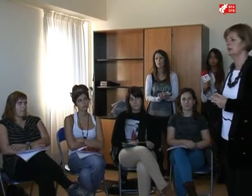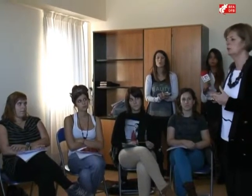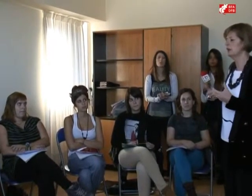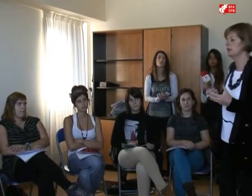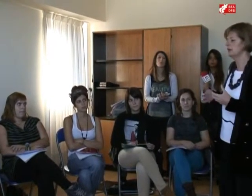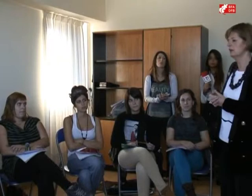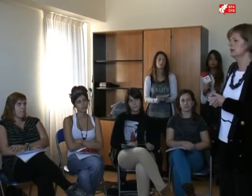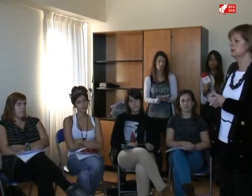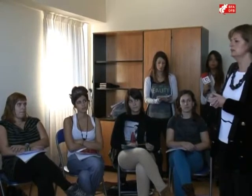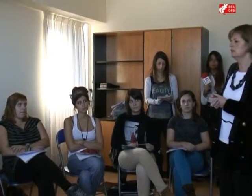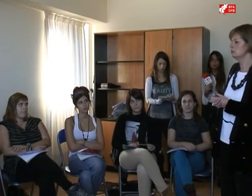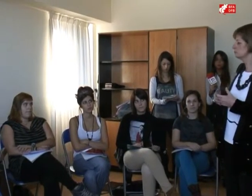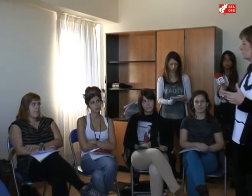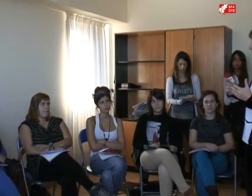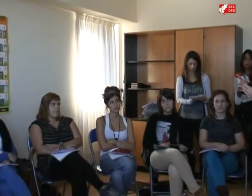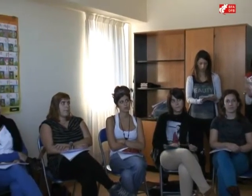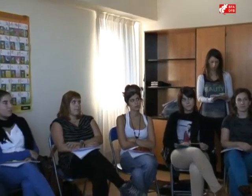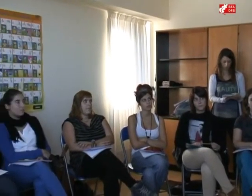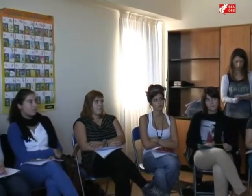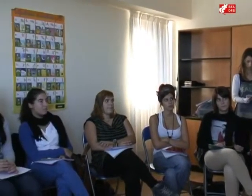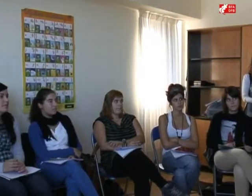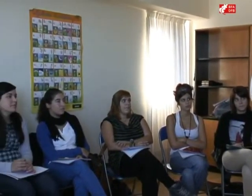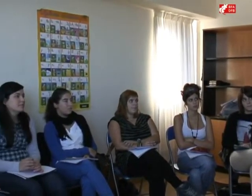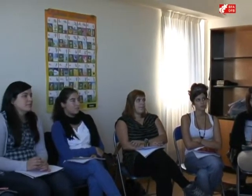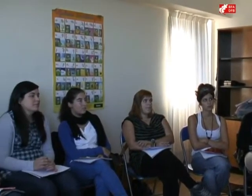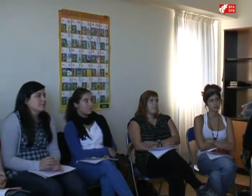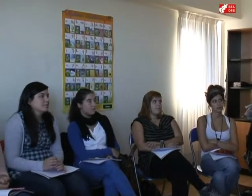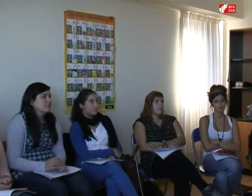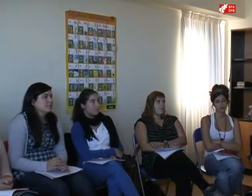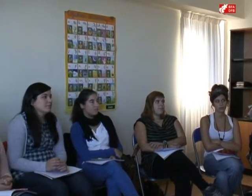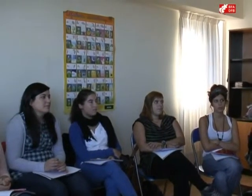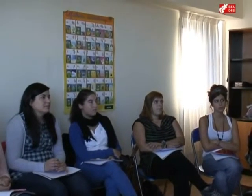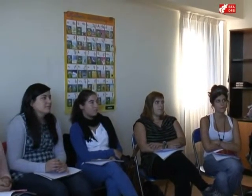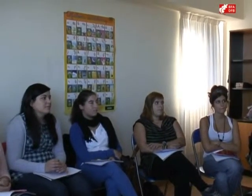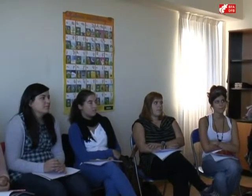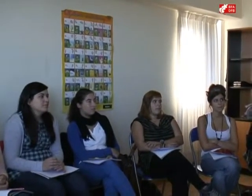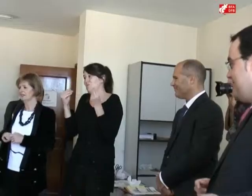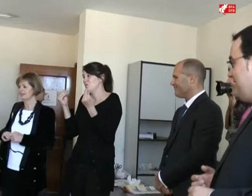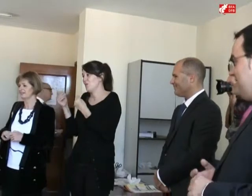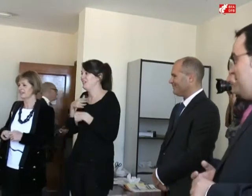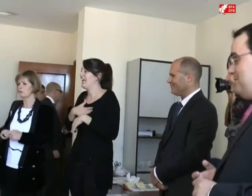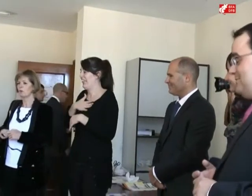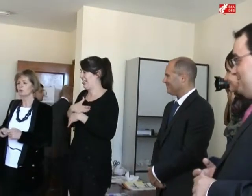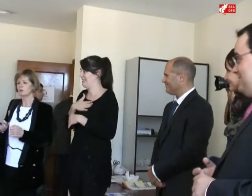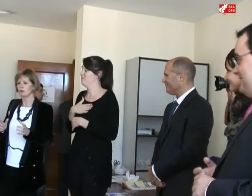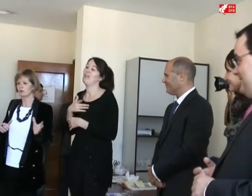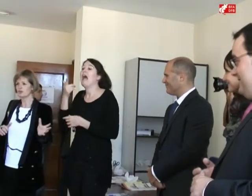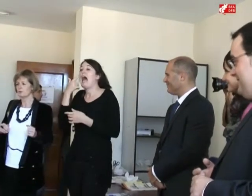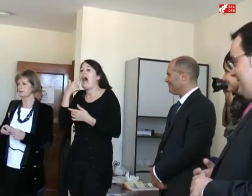lenguaje de signos pues que también podría formar parte de eso, o por lo menos un básico. Que sea productivo no solamente